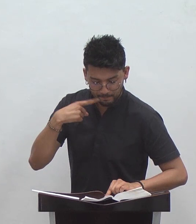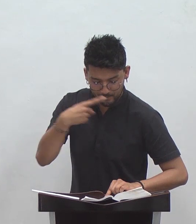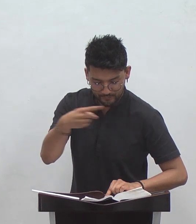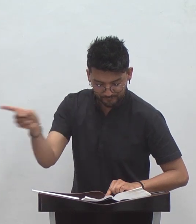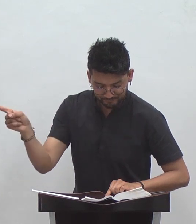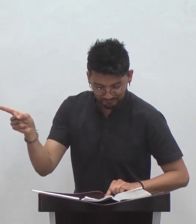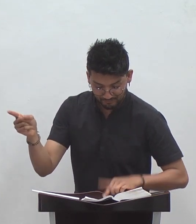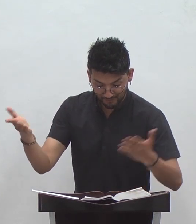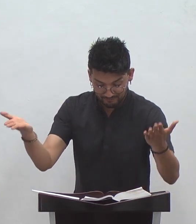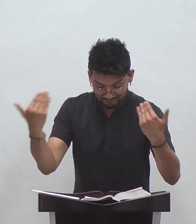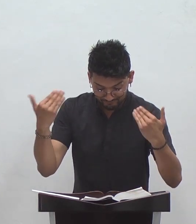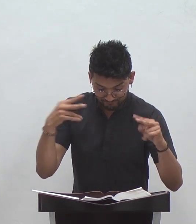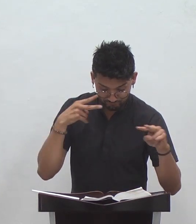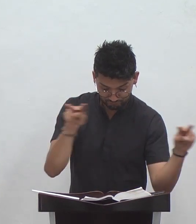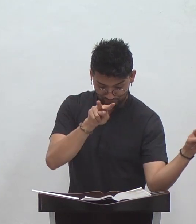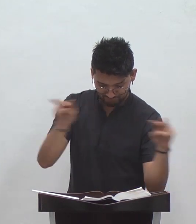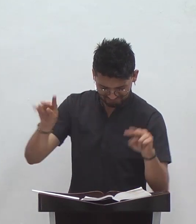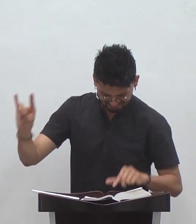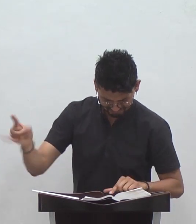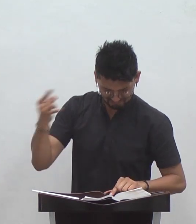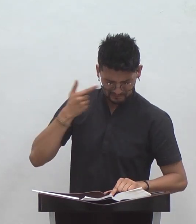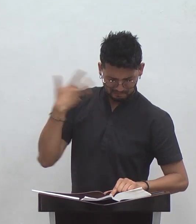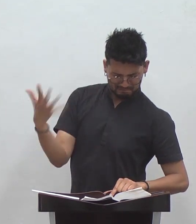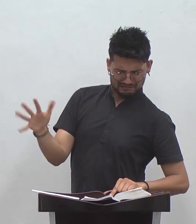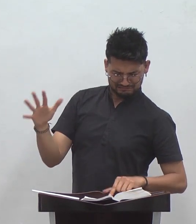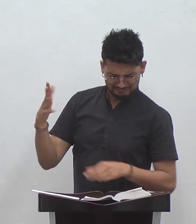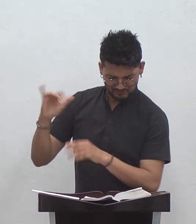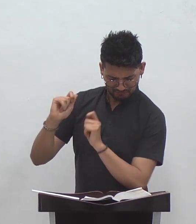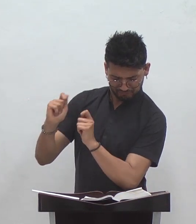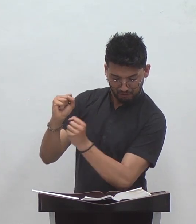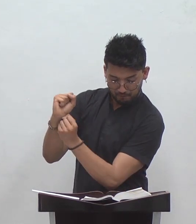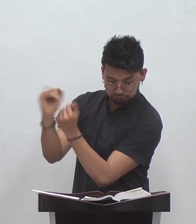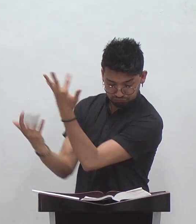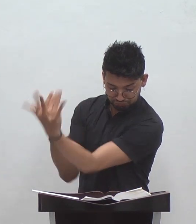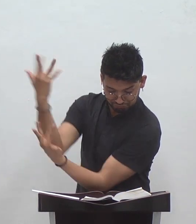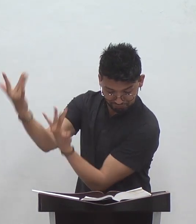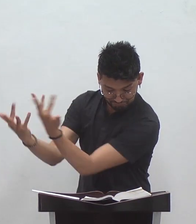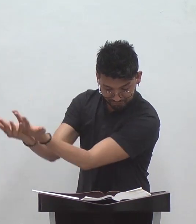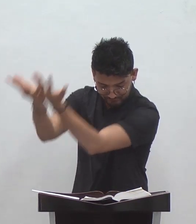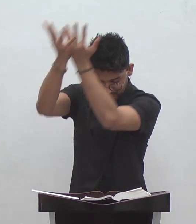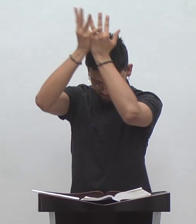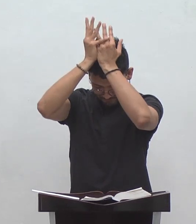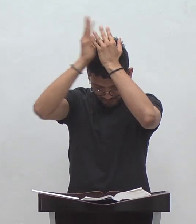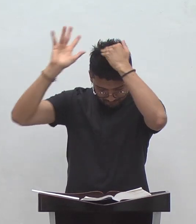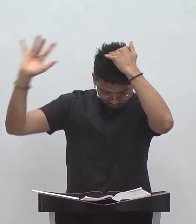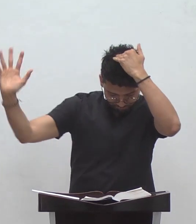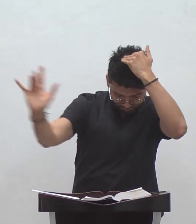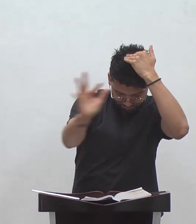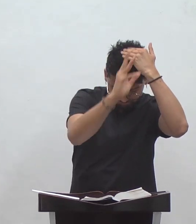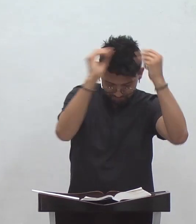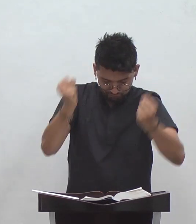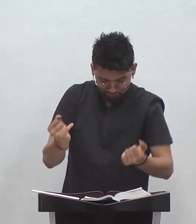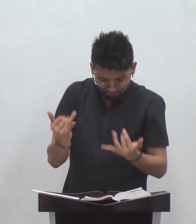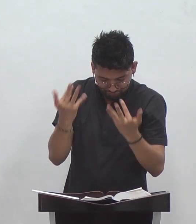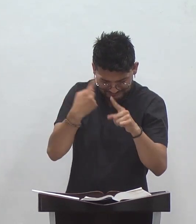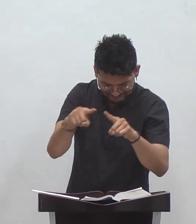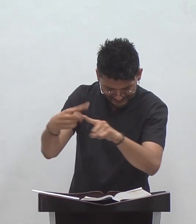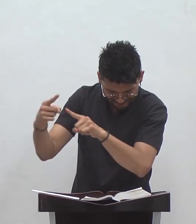Y dice así, y se le aparecieron lenguas repartidas como de fuego, asentándose sobre cada uno de ellos, y